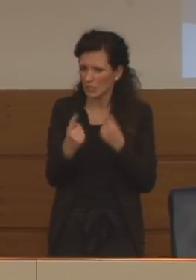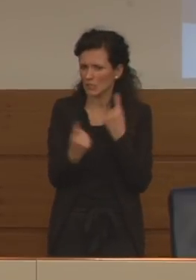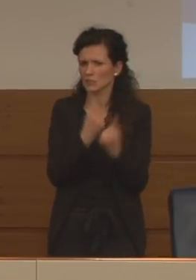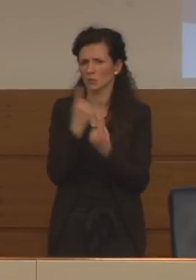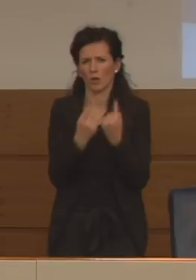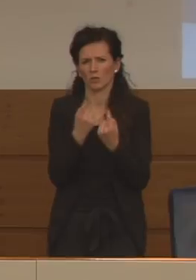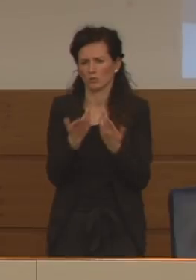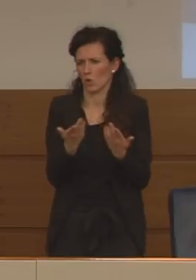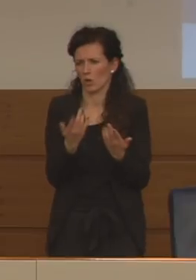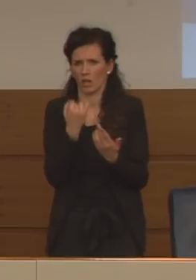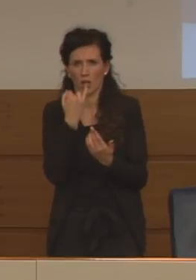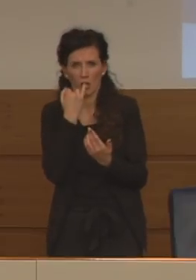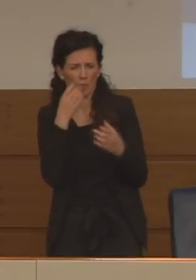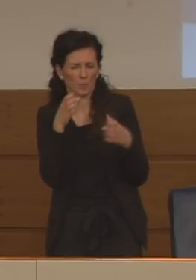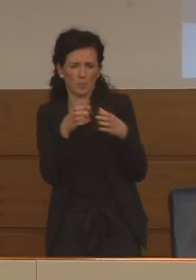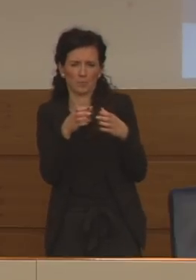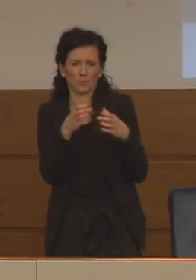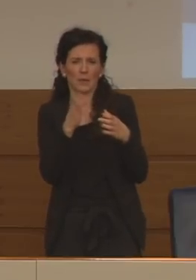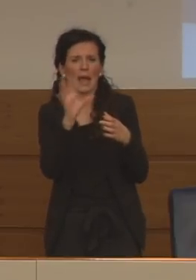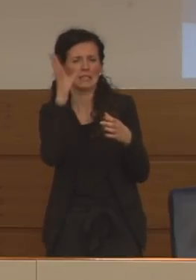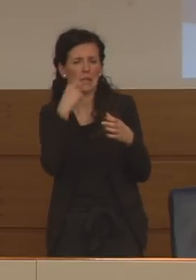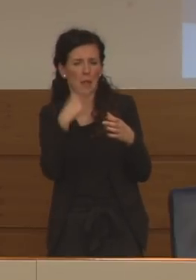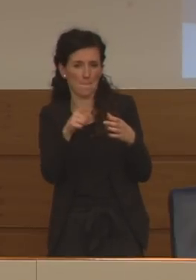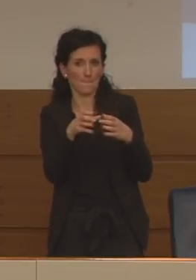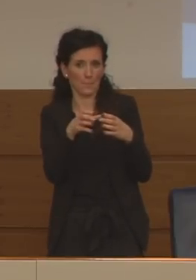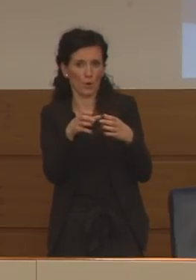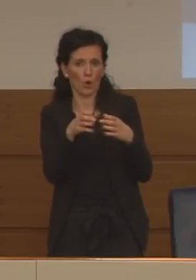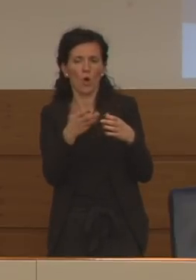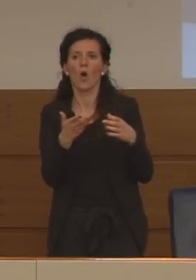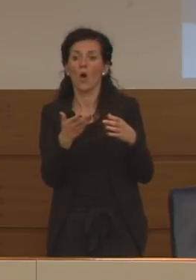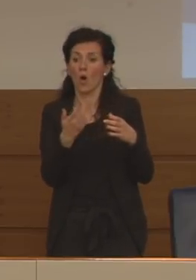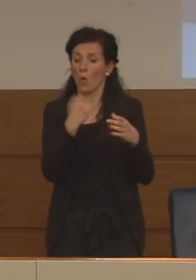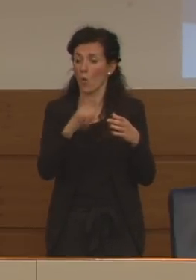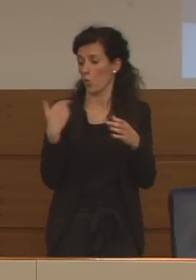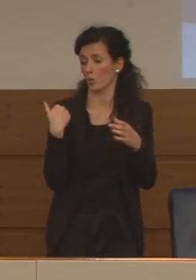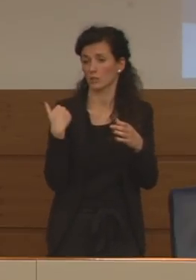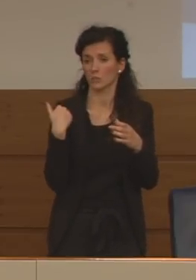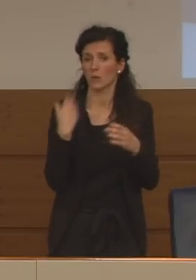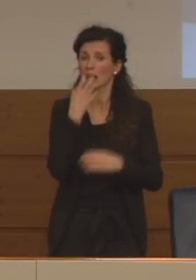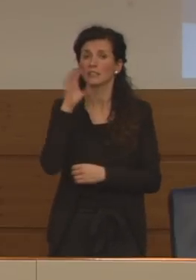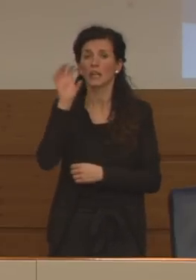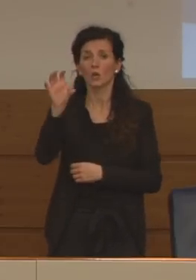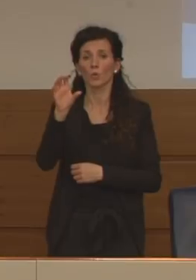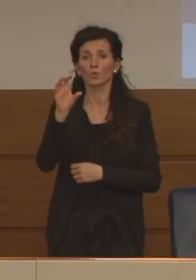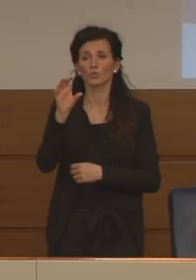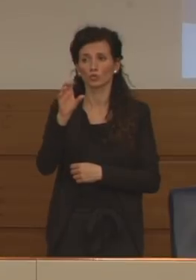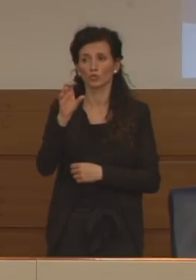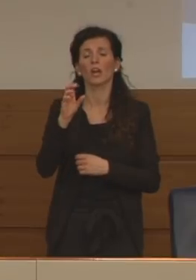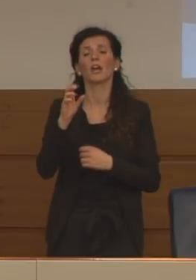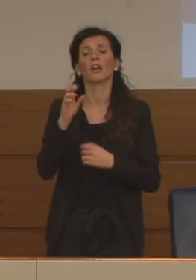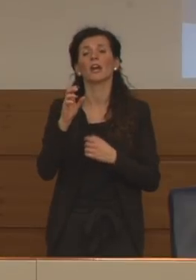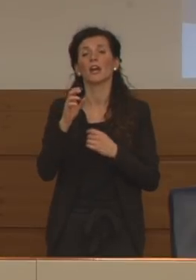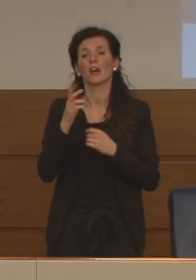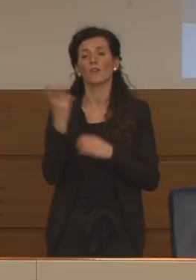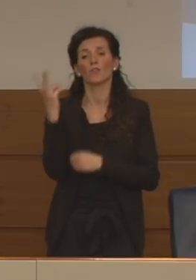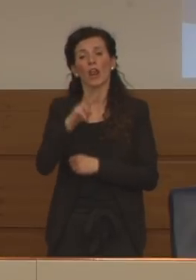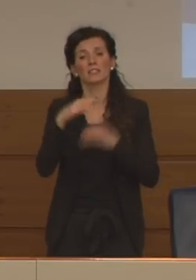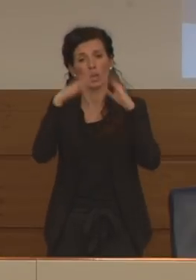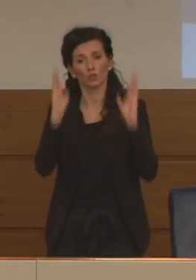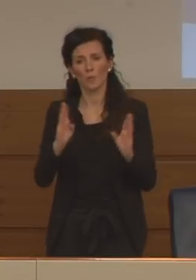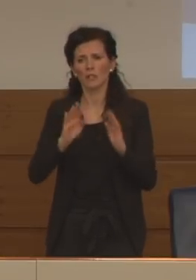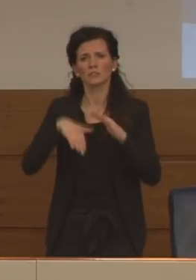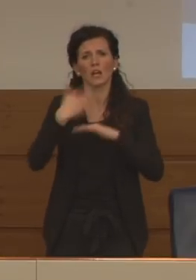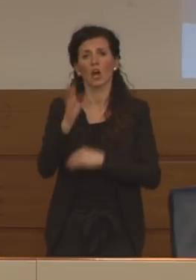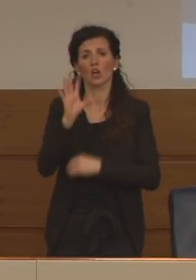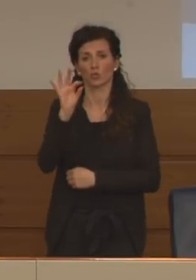dimensione complessiva del problema che negli ultimi giorni le denunce per violenza domestica sono crollati di oltre il 50 per cento verosimilmente